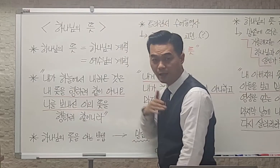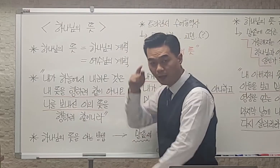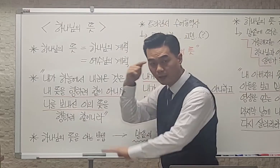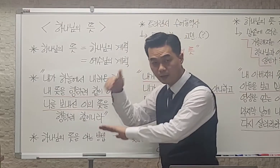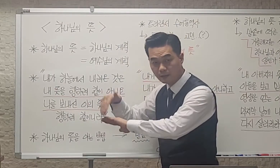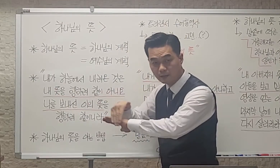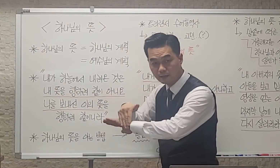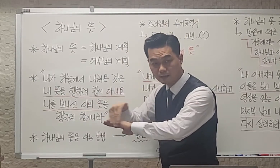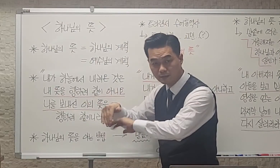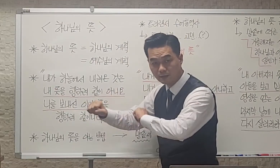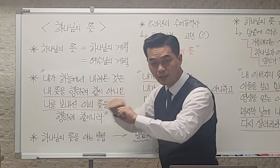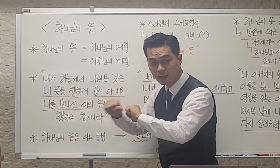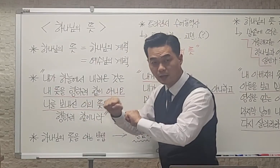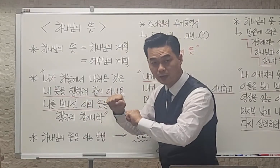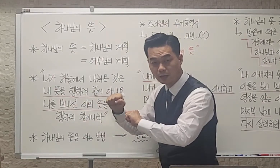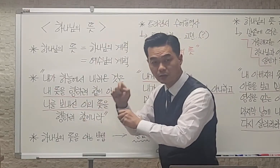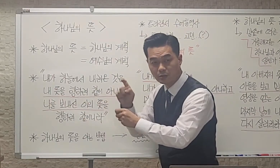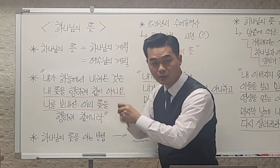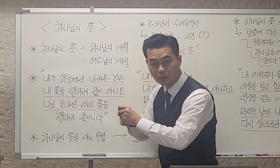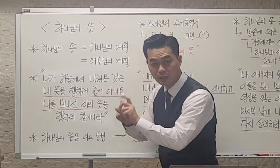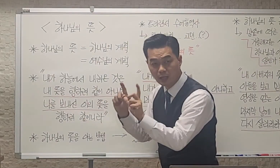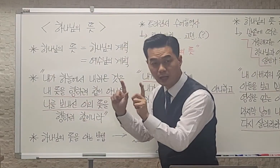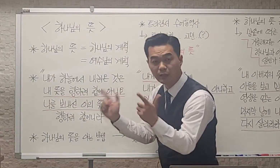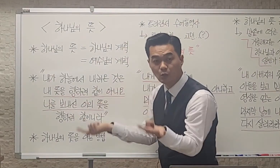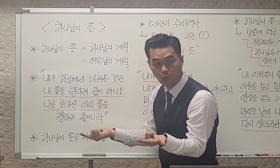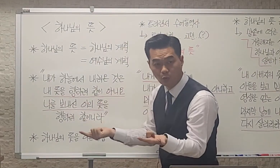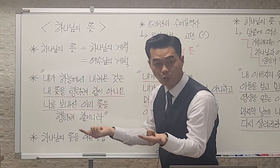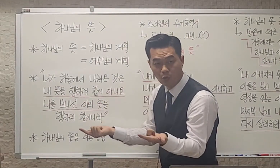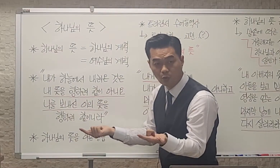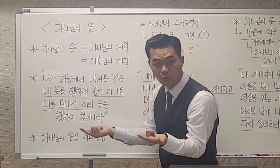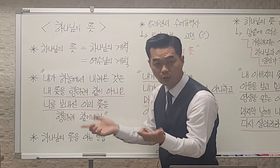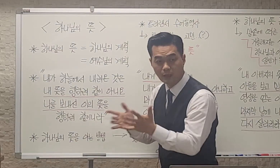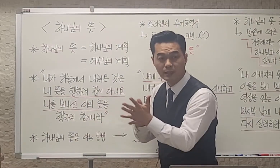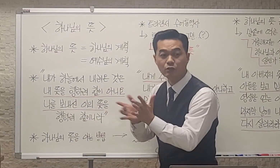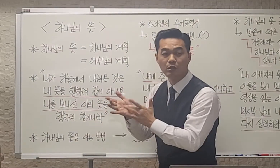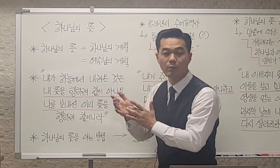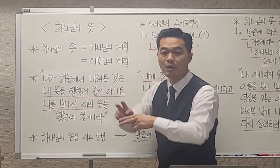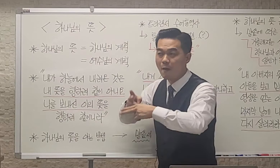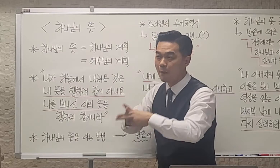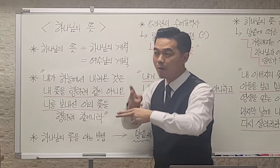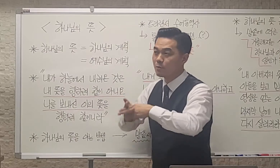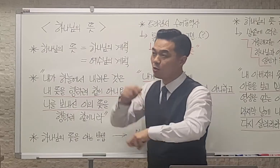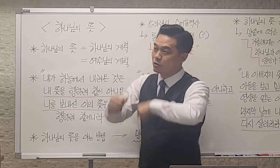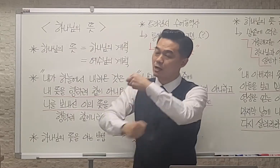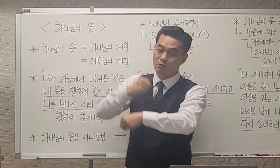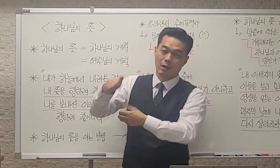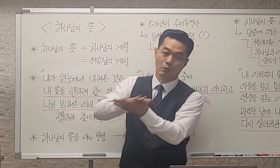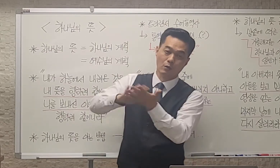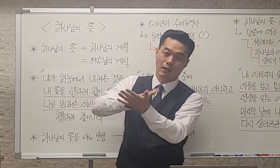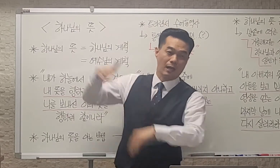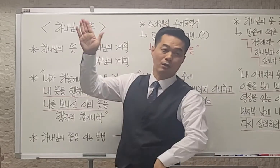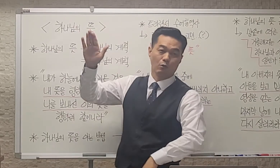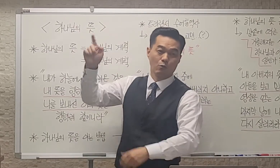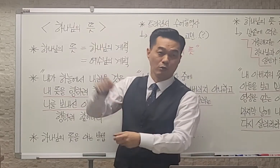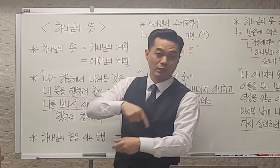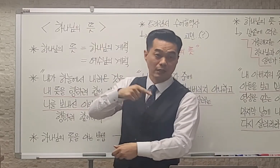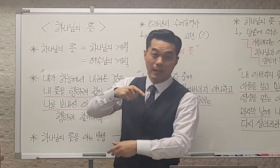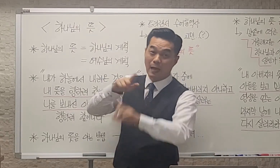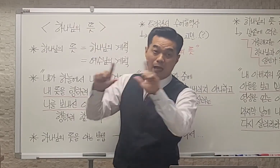내 뜻을 행하려 하는 것이 아니요. 예수님이 마음대로 자유롭게 놀다가 가려고 온 것이